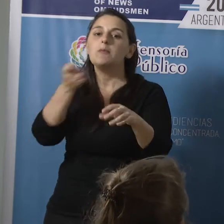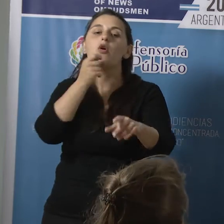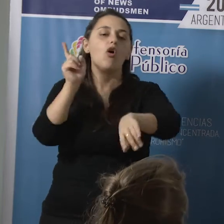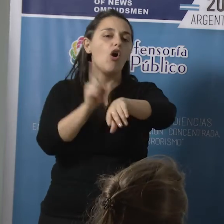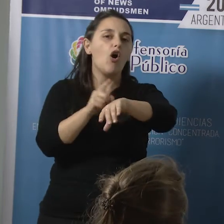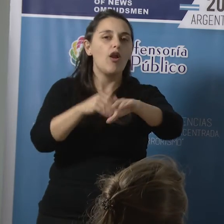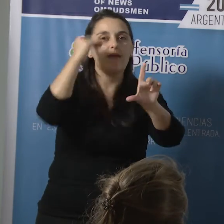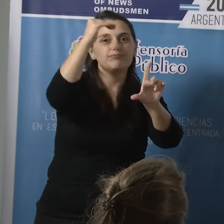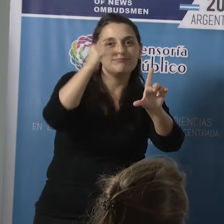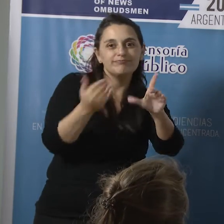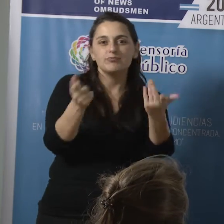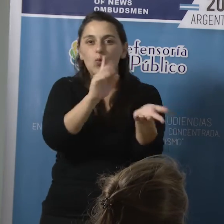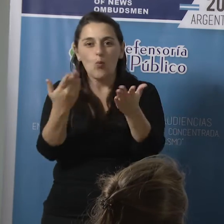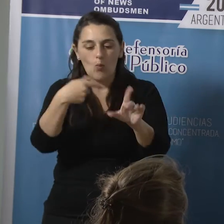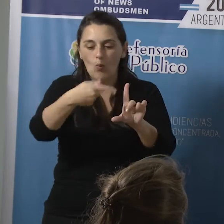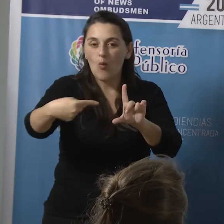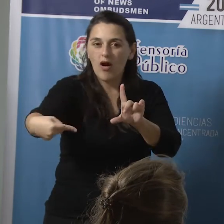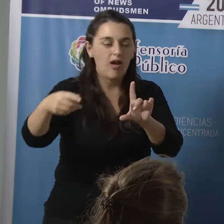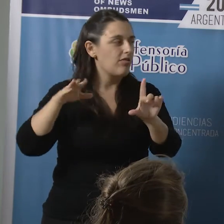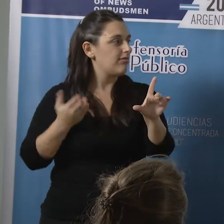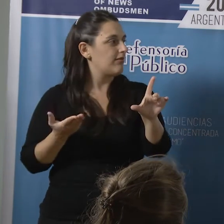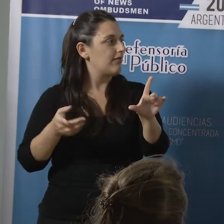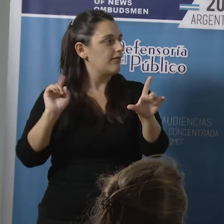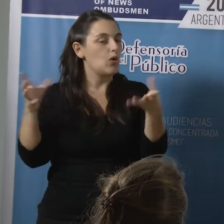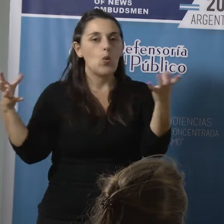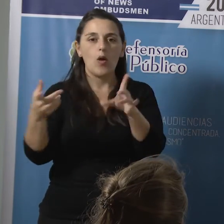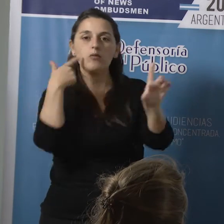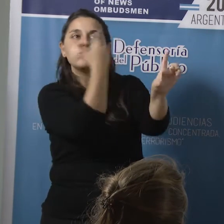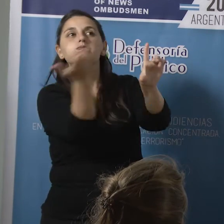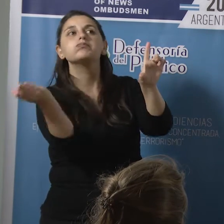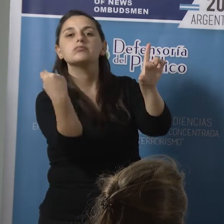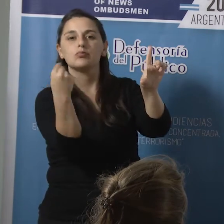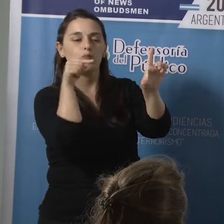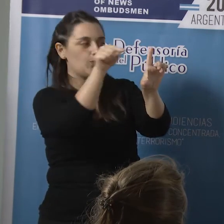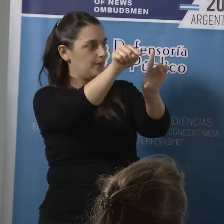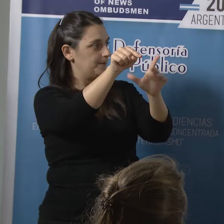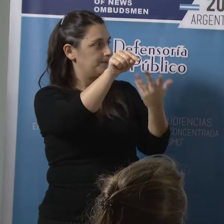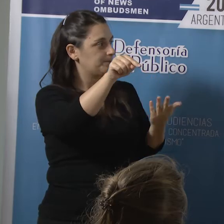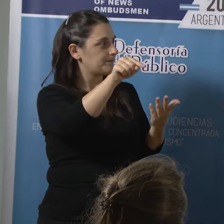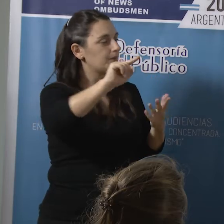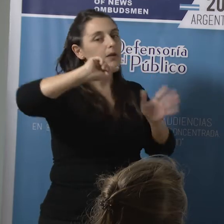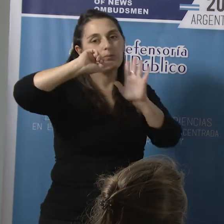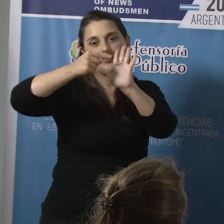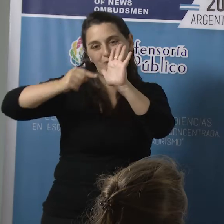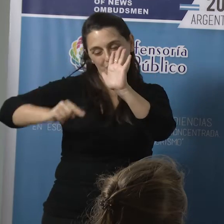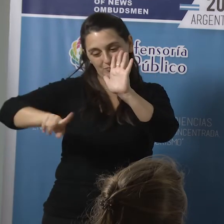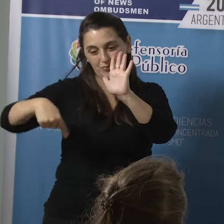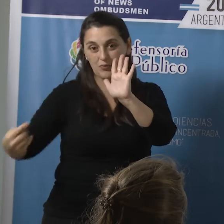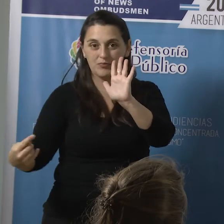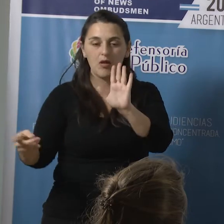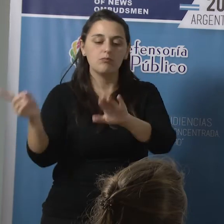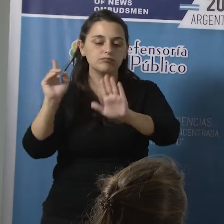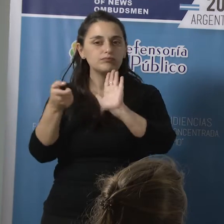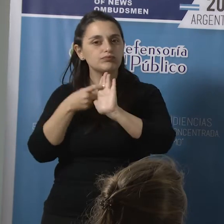horario debe emitirse el comité defensor del televidente y otras particularidades que han